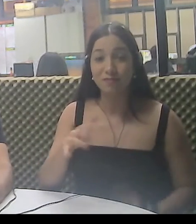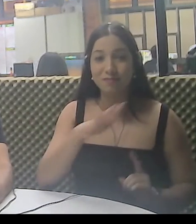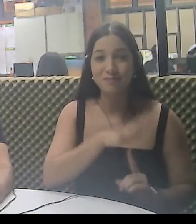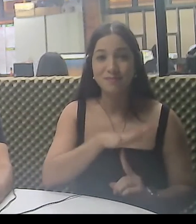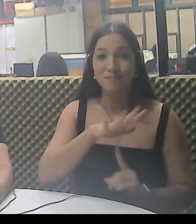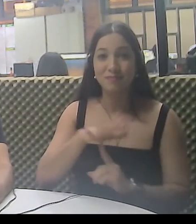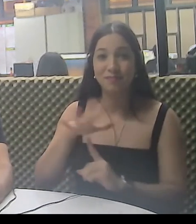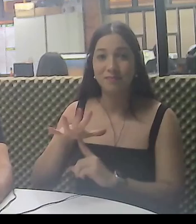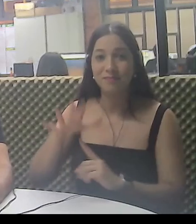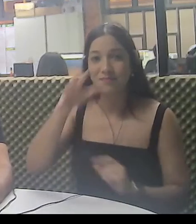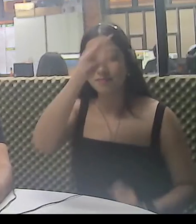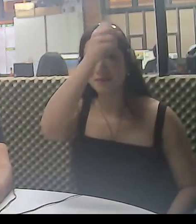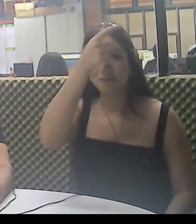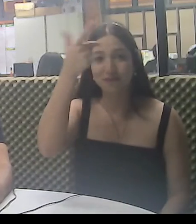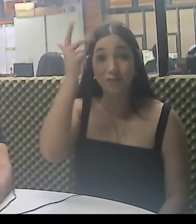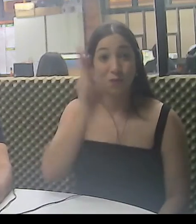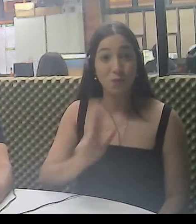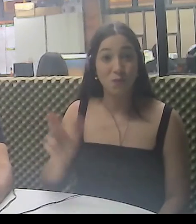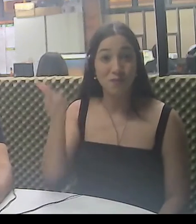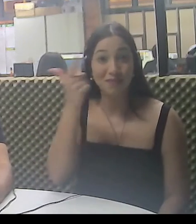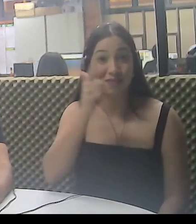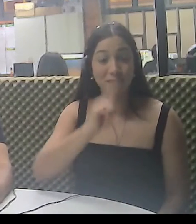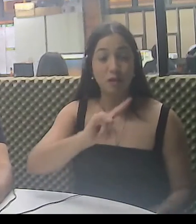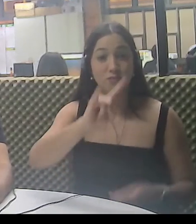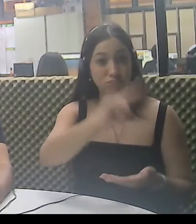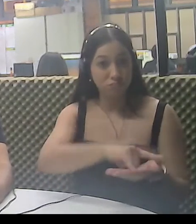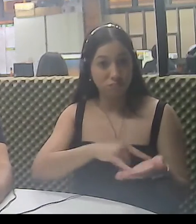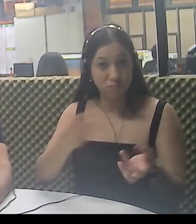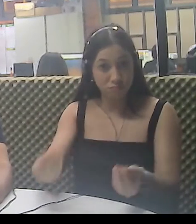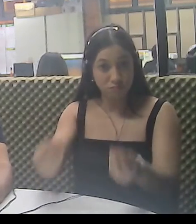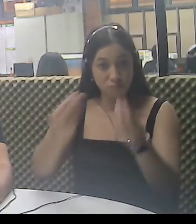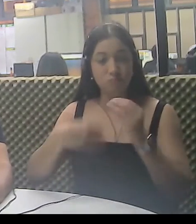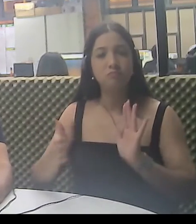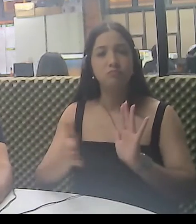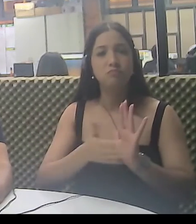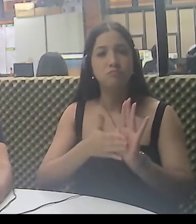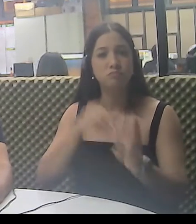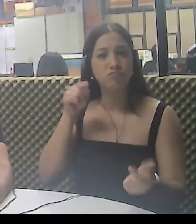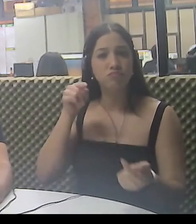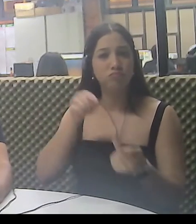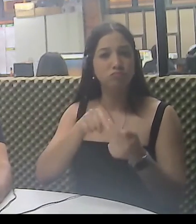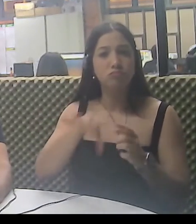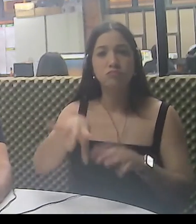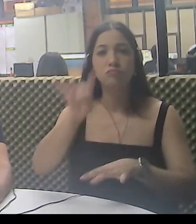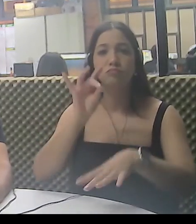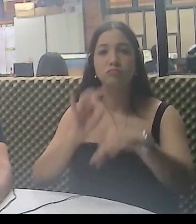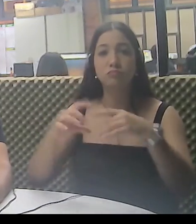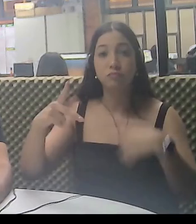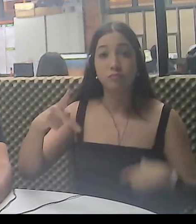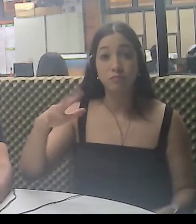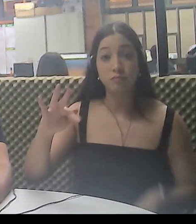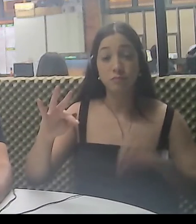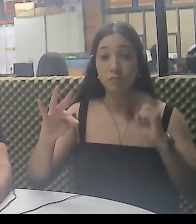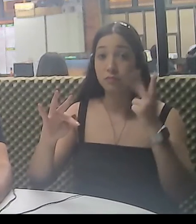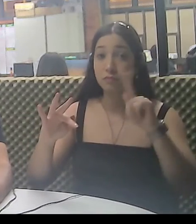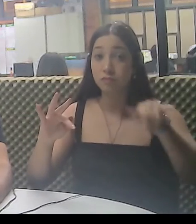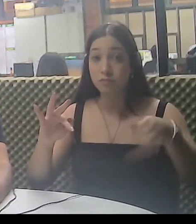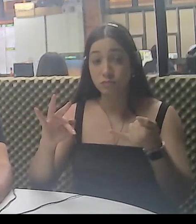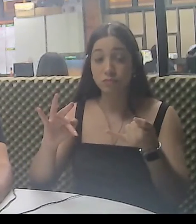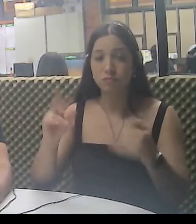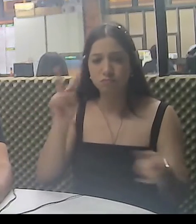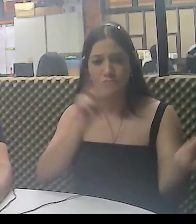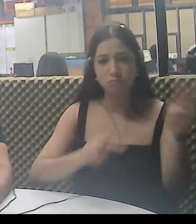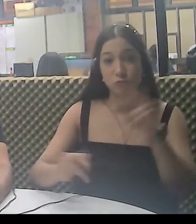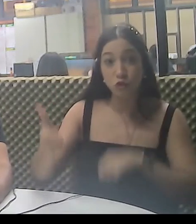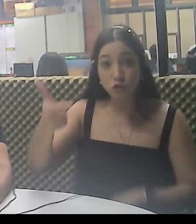Livre. A Prefeitura de Uberlândia vai receber documentação e propostas visando a seleção de pessoa física ou empresa para